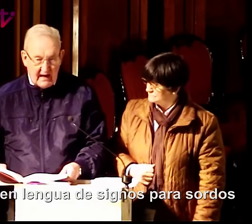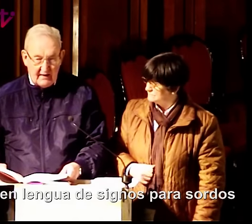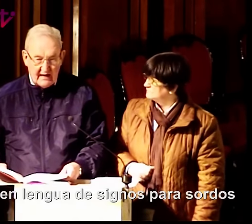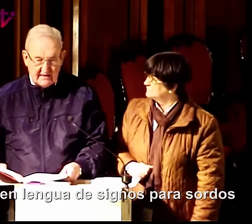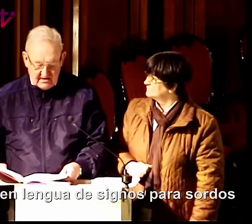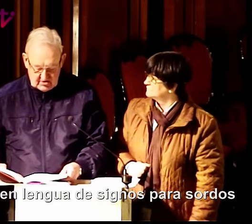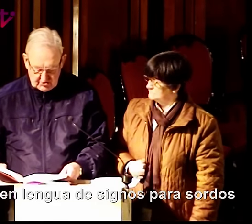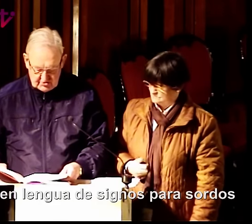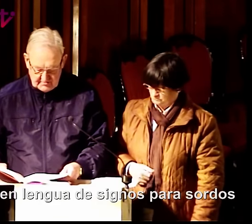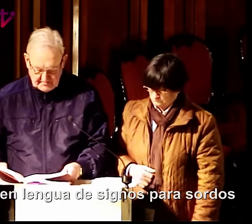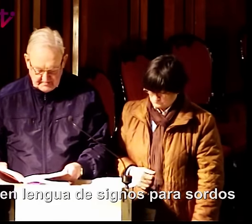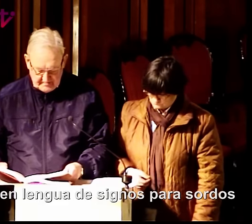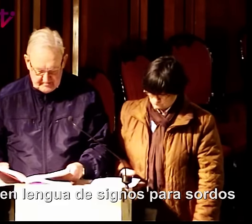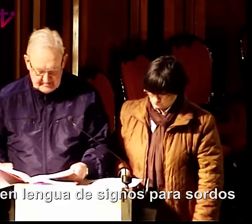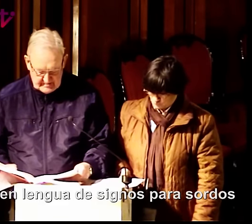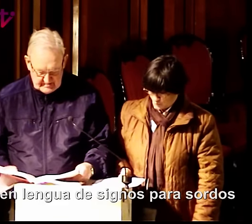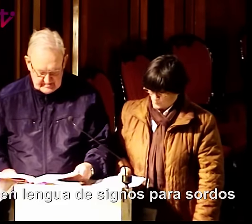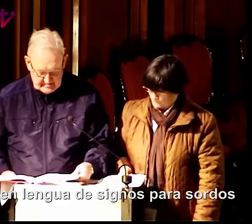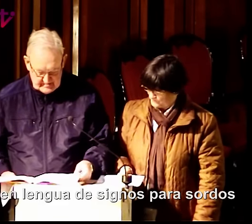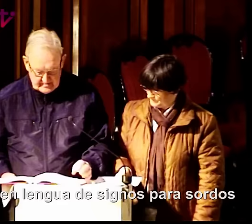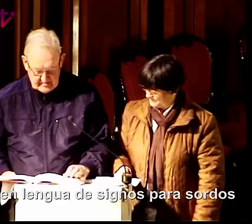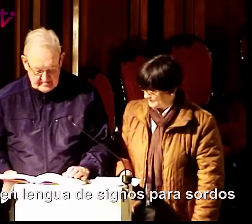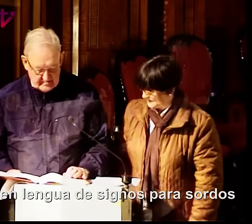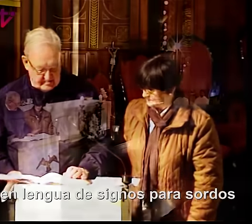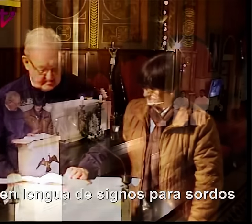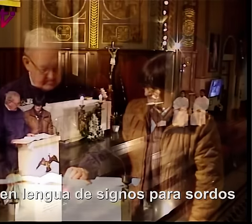Palabra de Dios. Te alabamos, Señor.